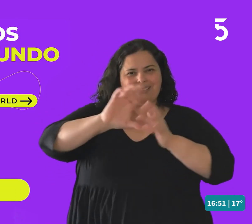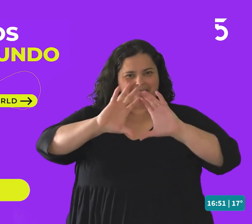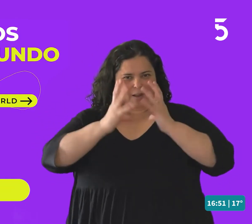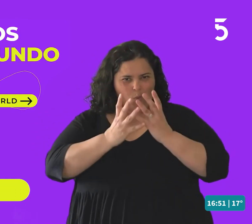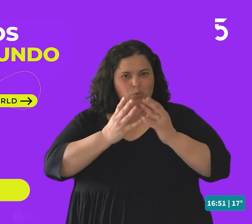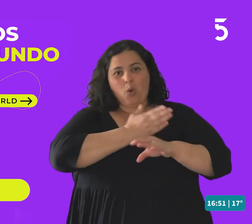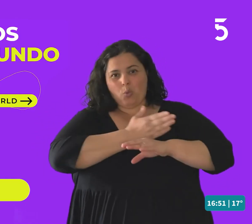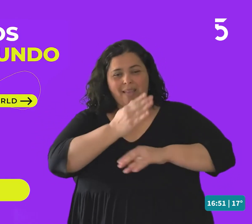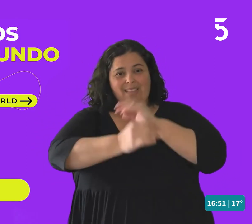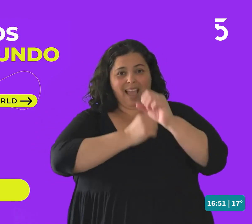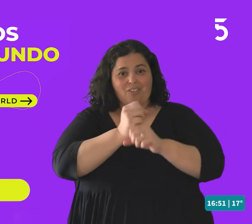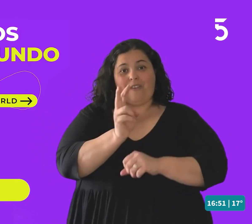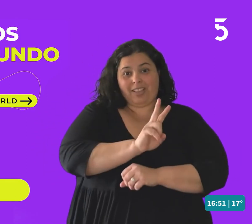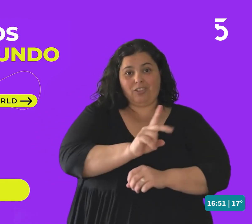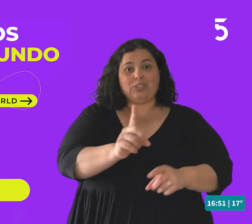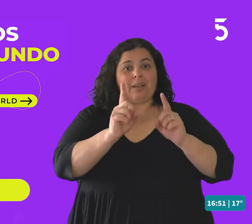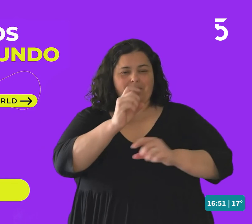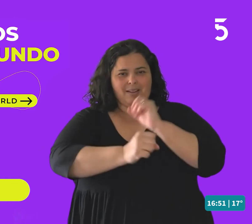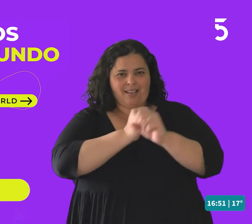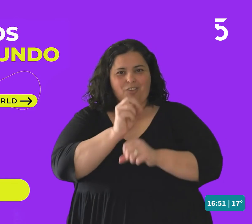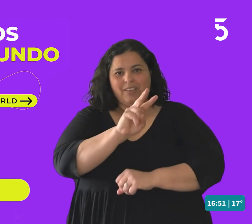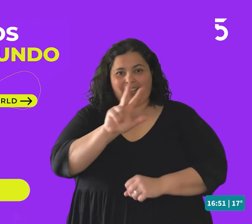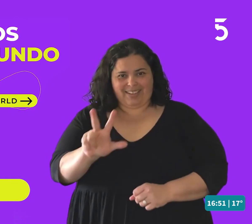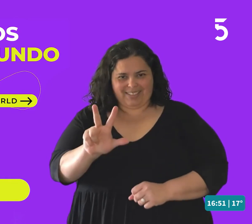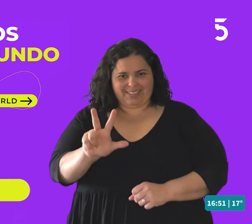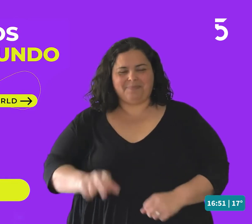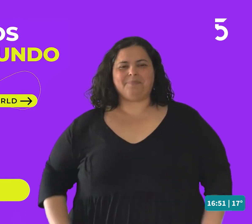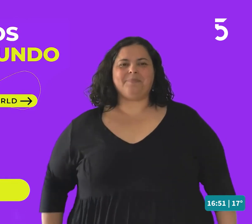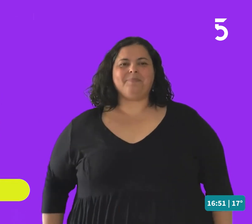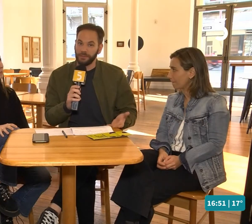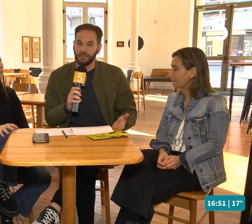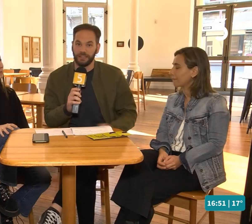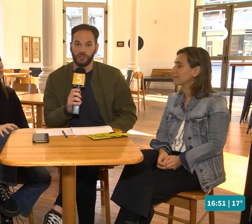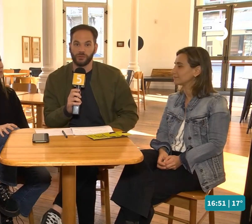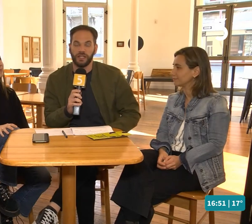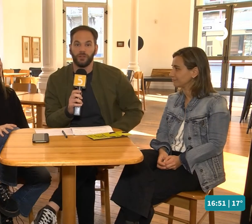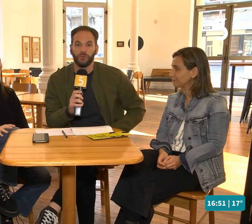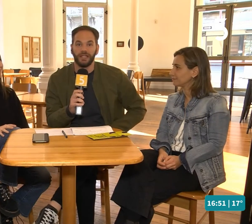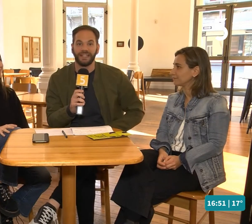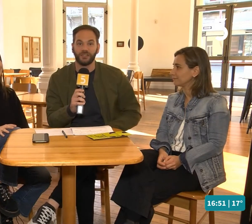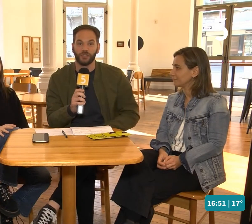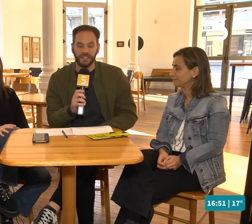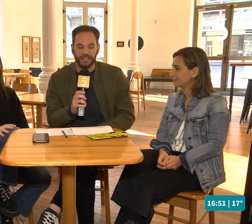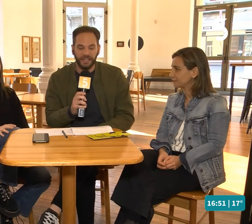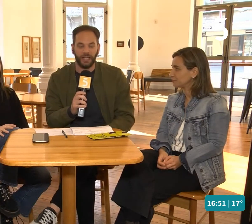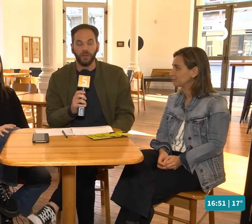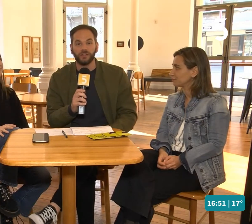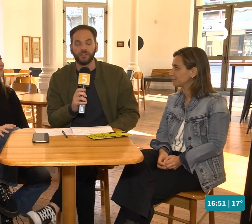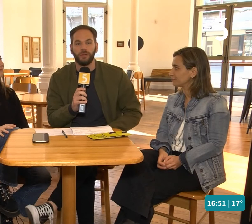Solís. Entonces cualquiera de esas redes, Instituto Goethe, que da la posibilidad también de que esto suceda junto al Teatro Solís, Encuentros para un